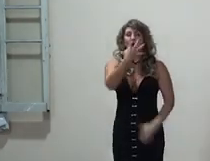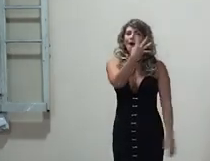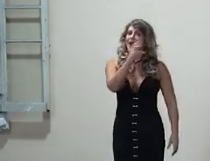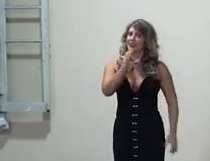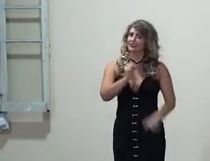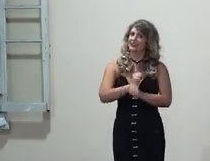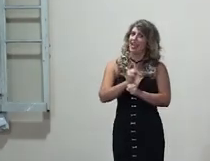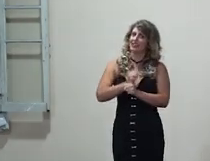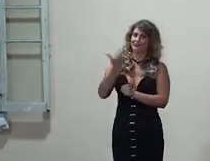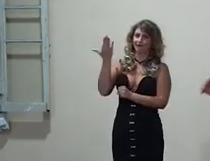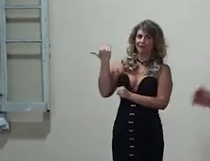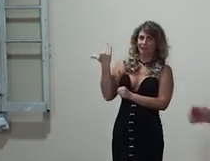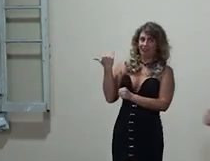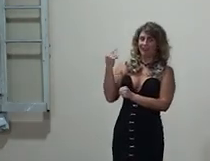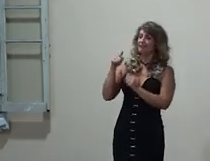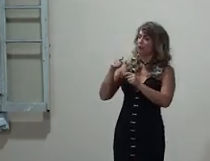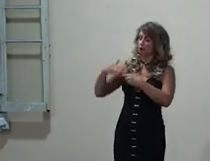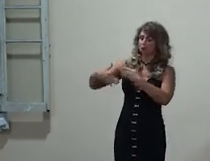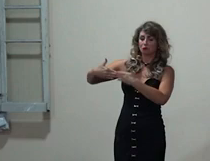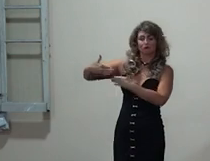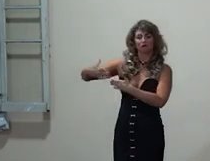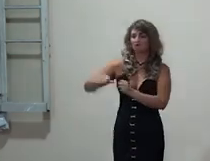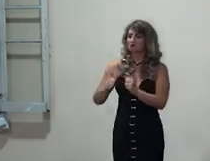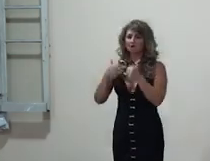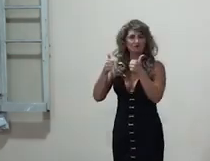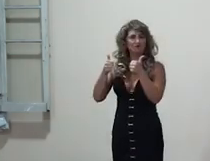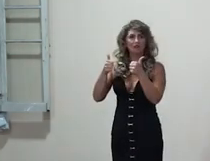atrás, e lá as coisas caminharam.